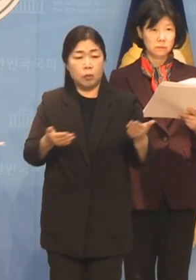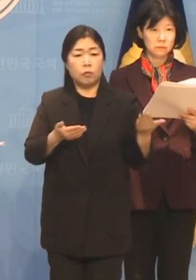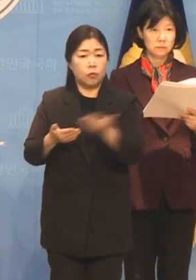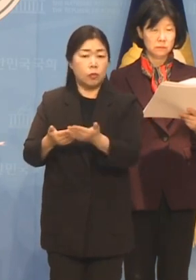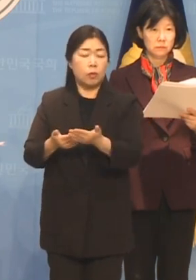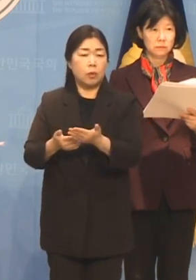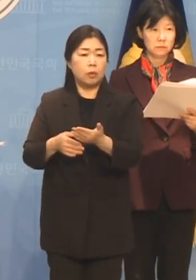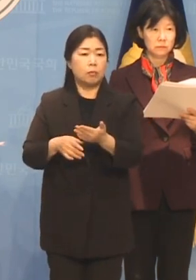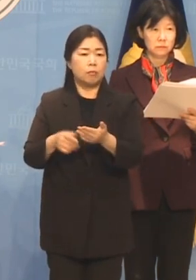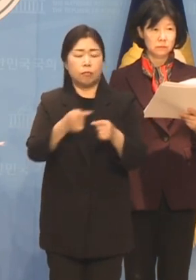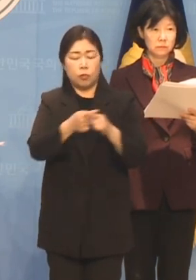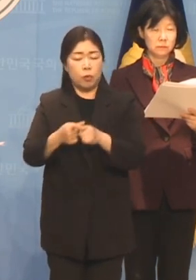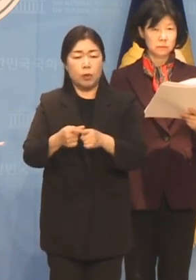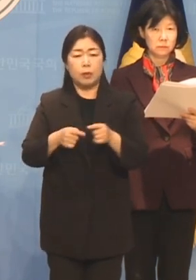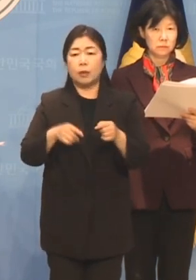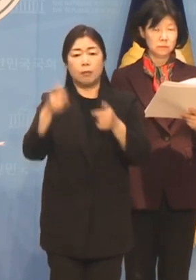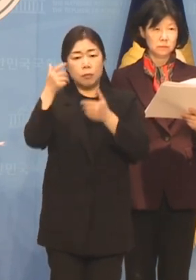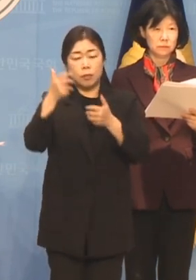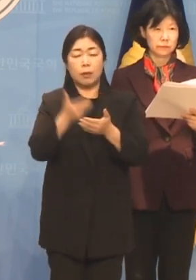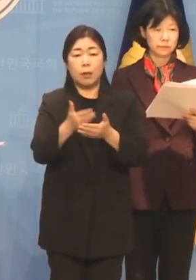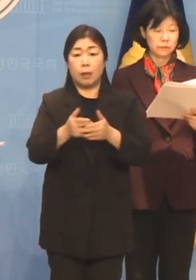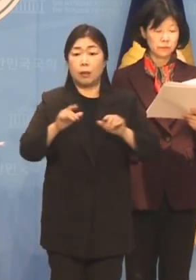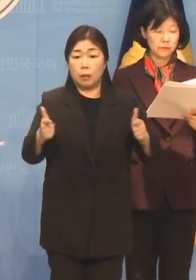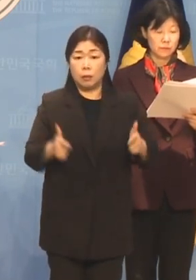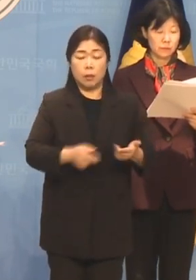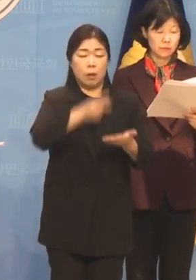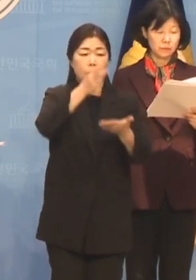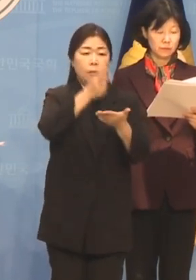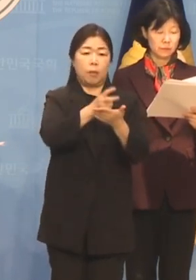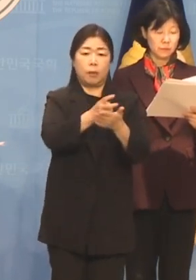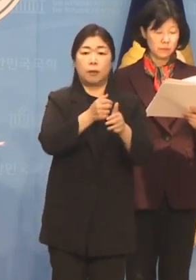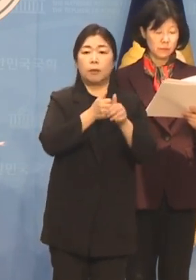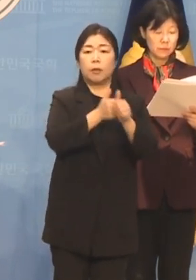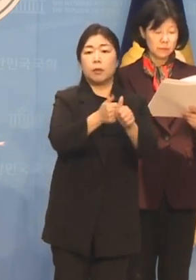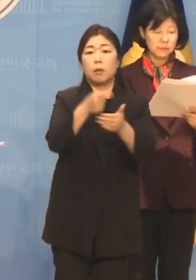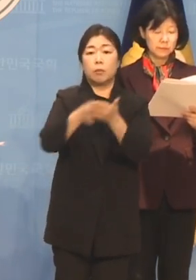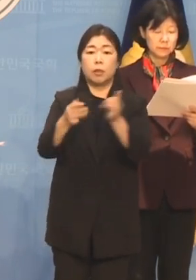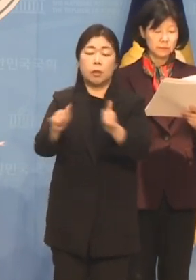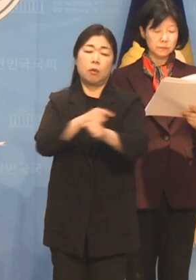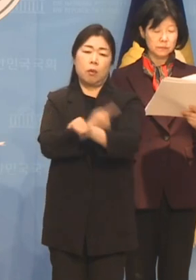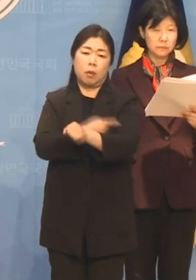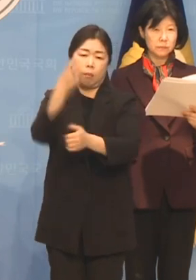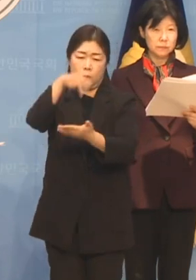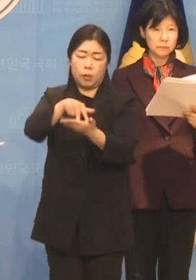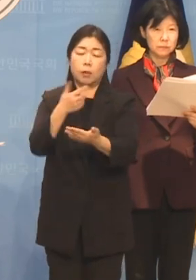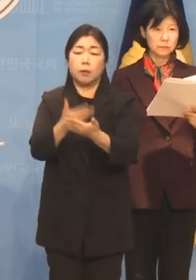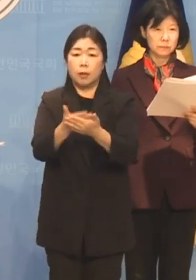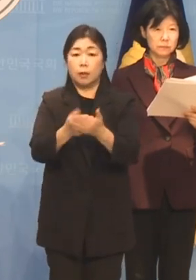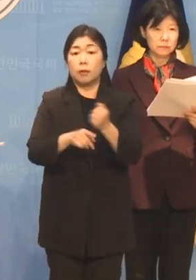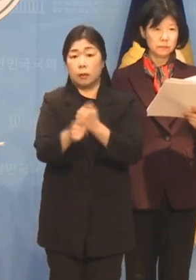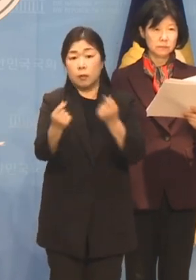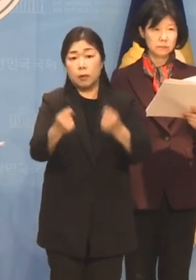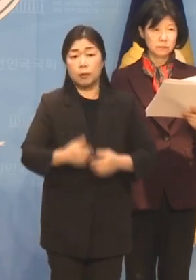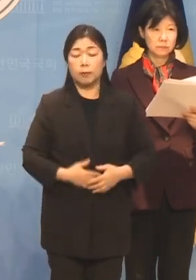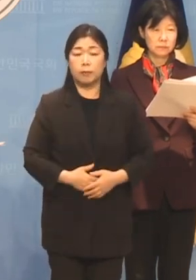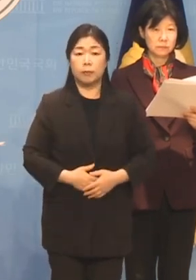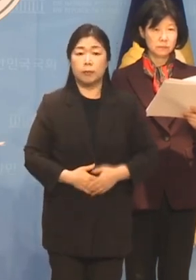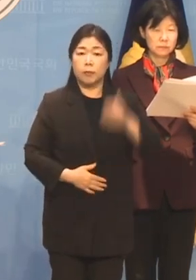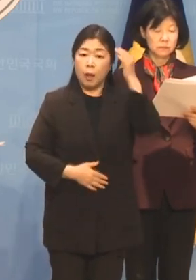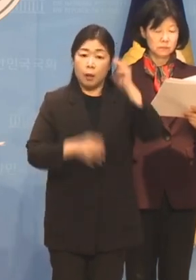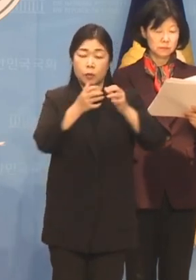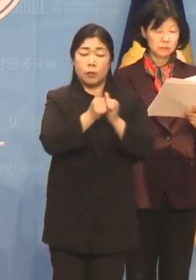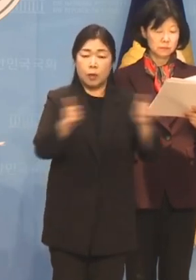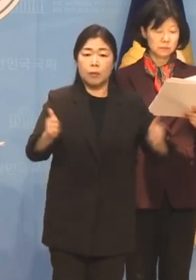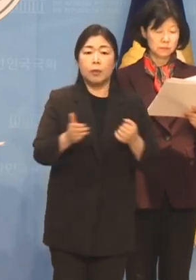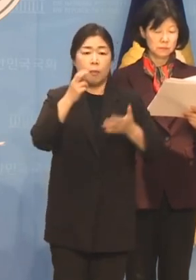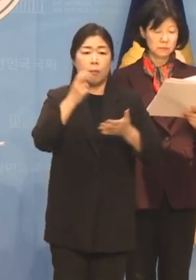아닙니다. 법과 규정에 의거 피해자들의 권리를 보장해달라는 것입니다. 대한민국 국민이기에 대한민국 법에